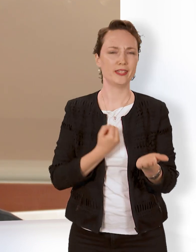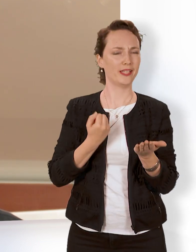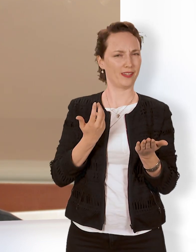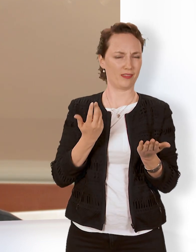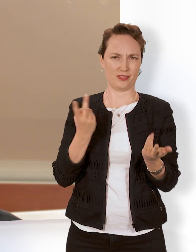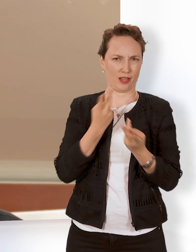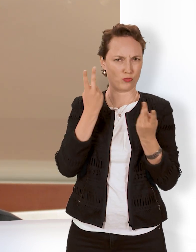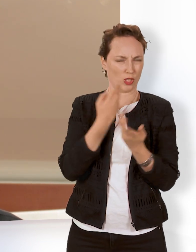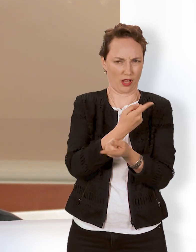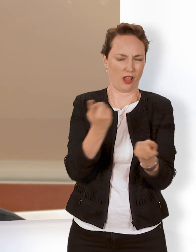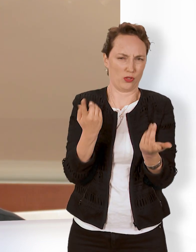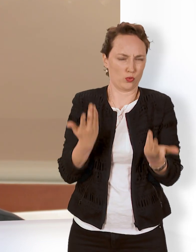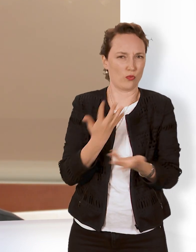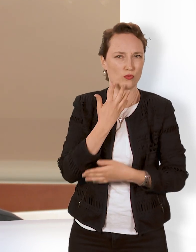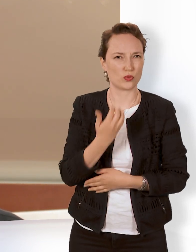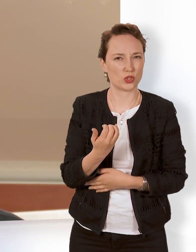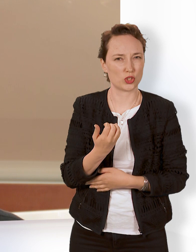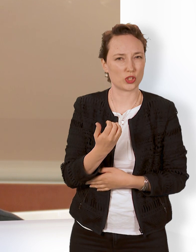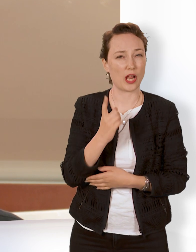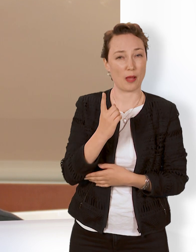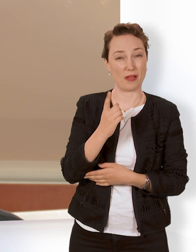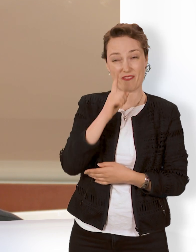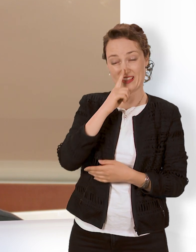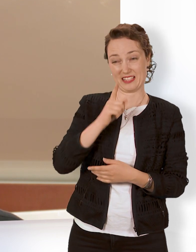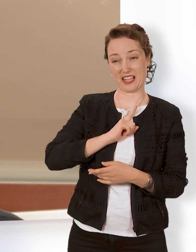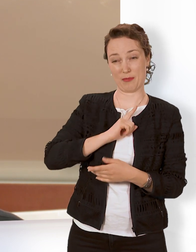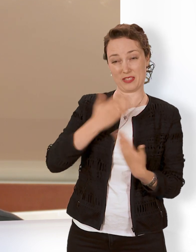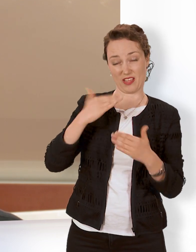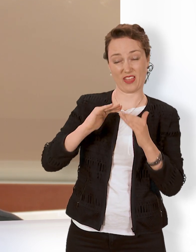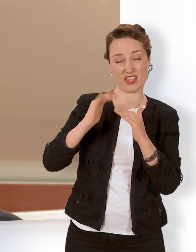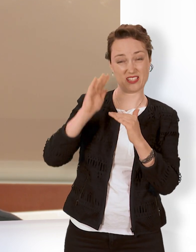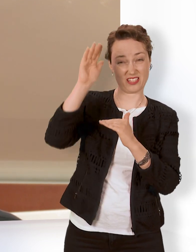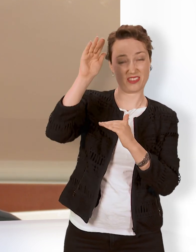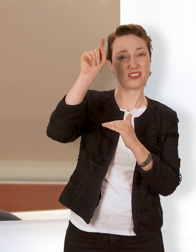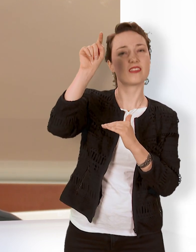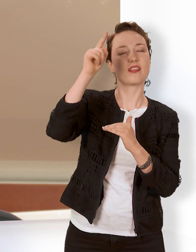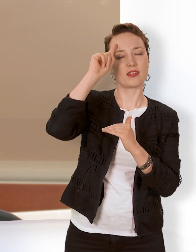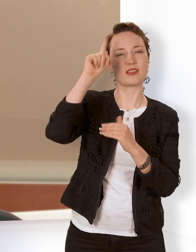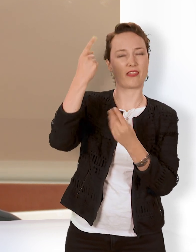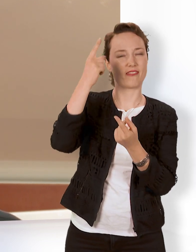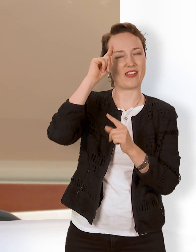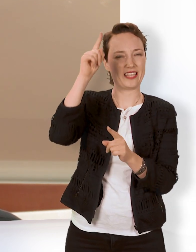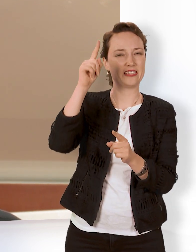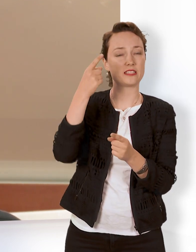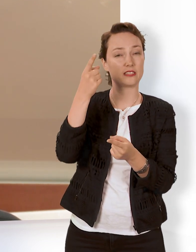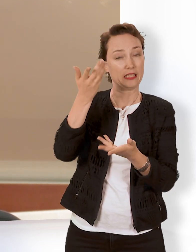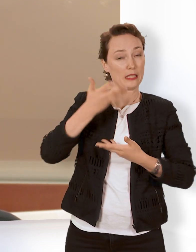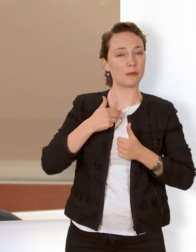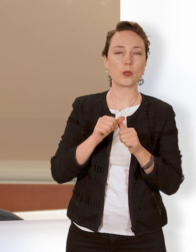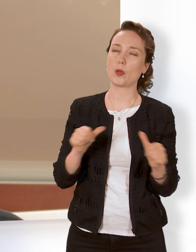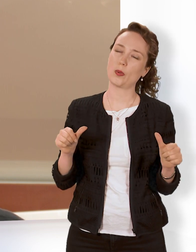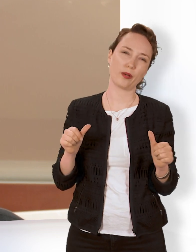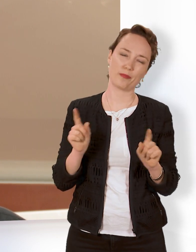glaube, man muss mal da oben gewesen sein, um zu verstehen, dass das einen nicht glücklich macht, dass das einen nicht zufrieden